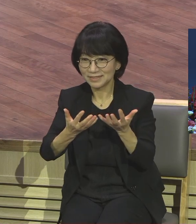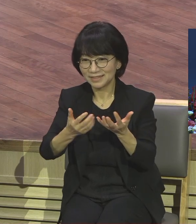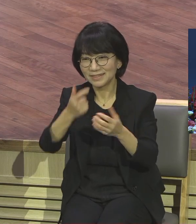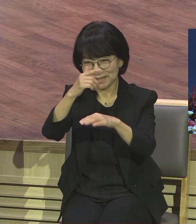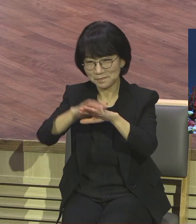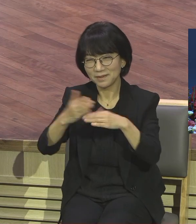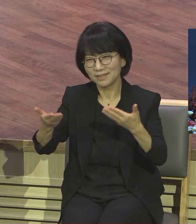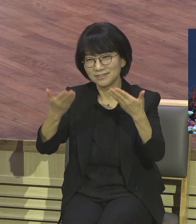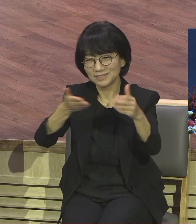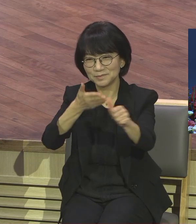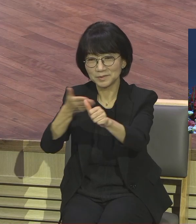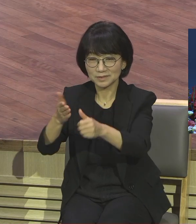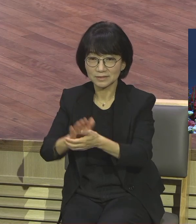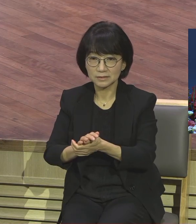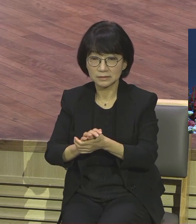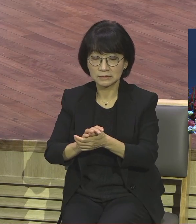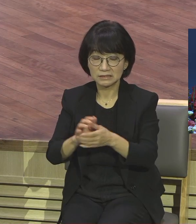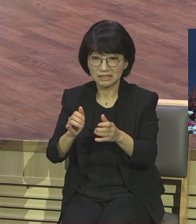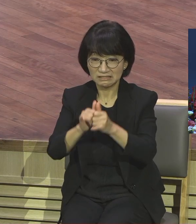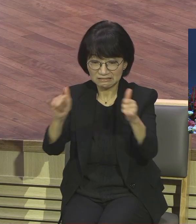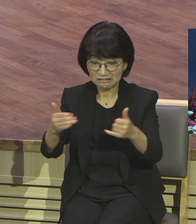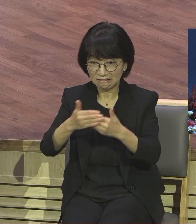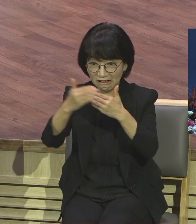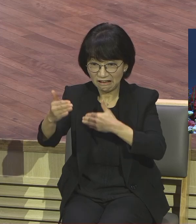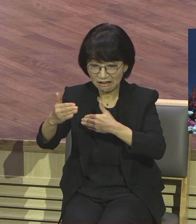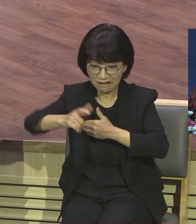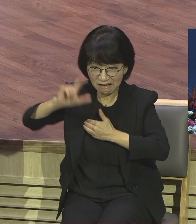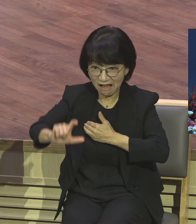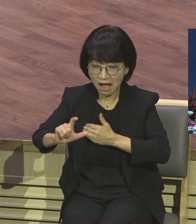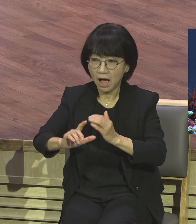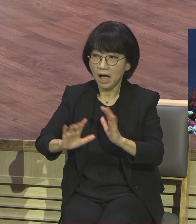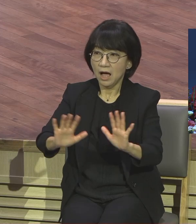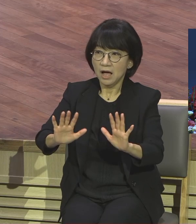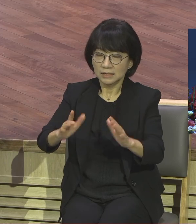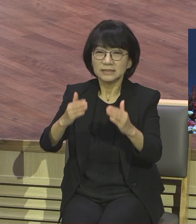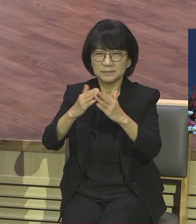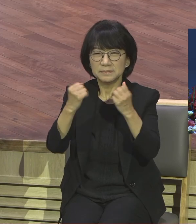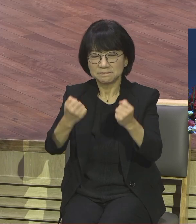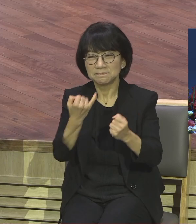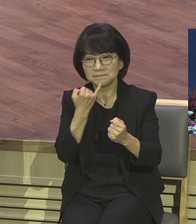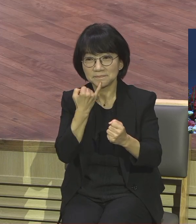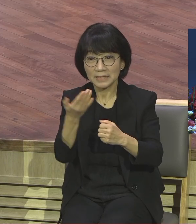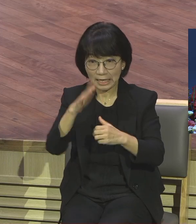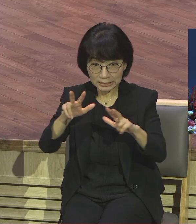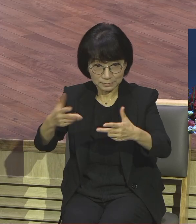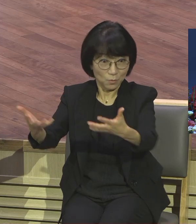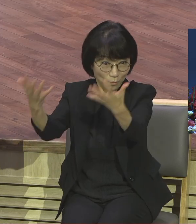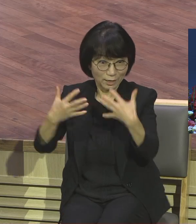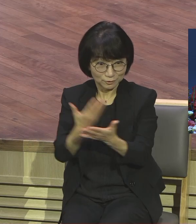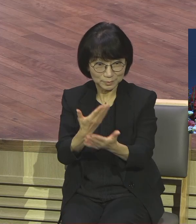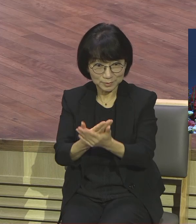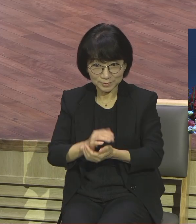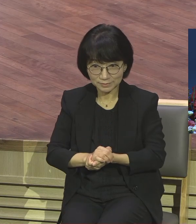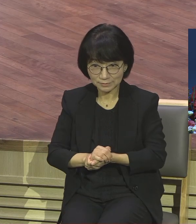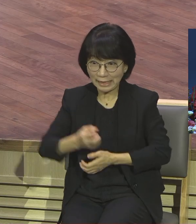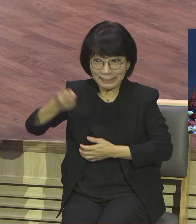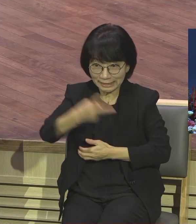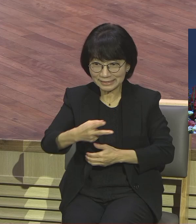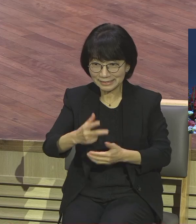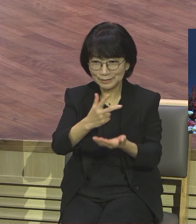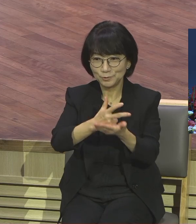때는 어쩔 수 없고 이제는 좀 예배될 수 있게 되었으니 나오셔서 예배드리세요. 신앙고백합니다.